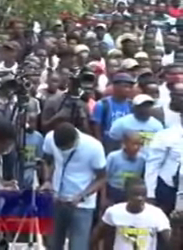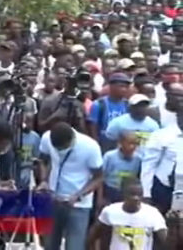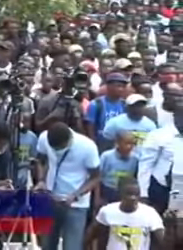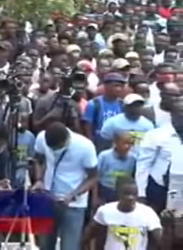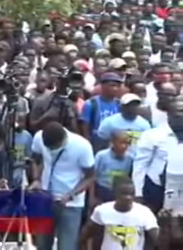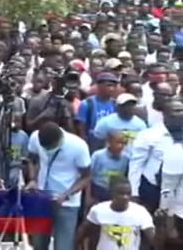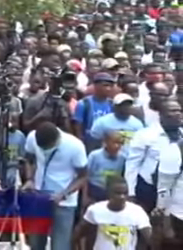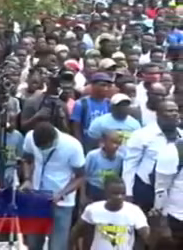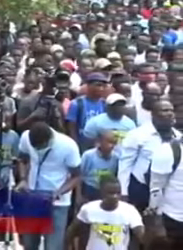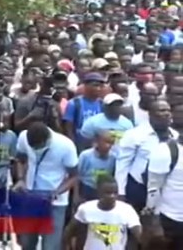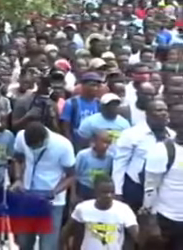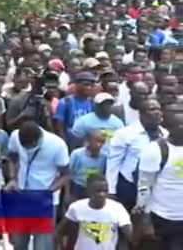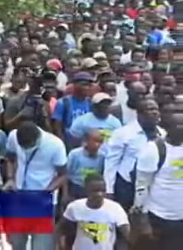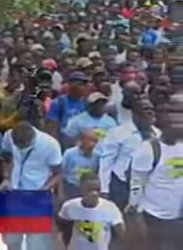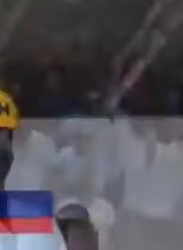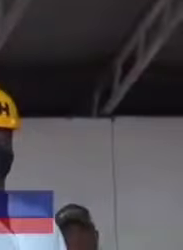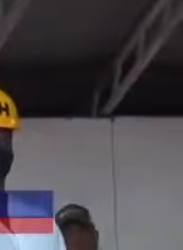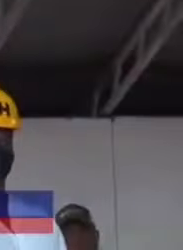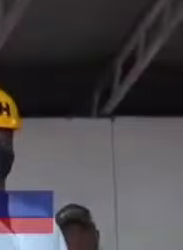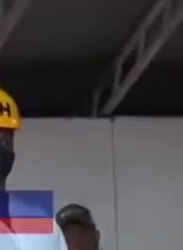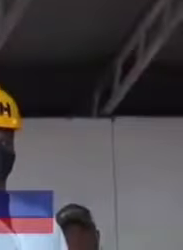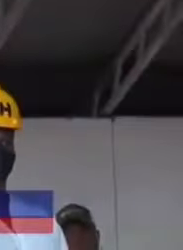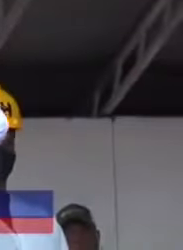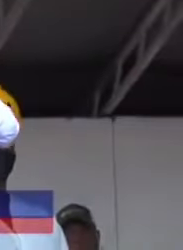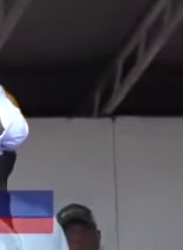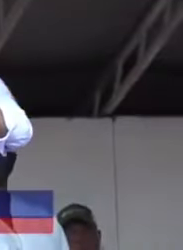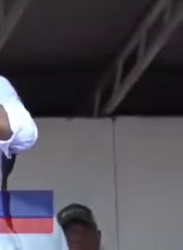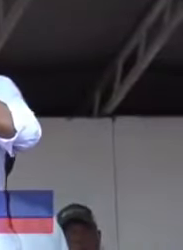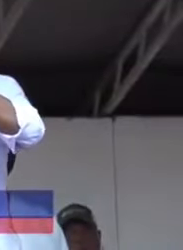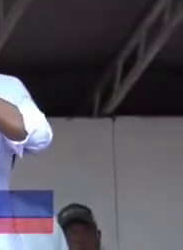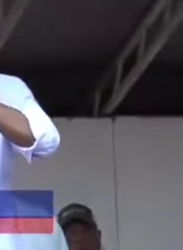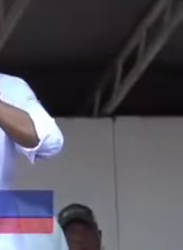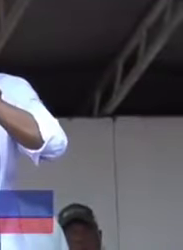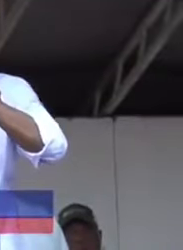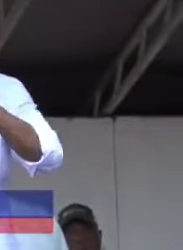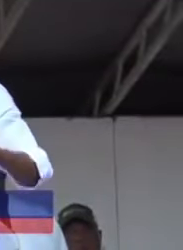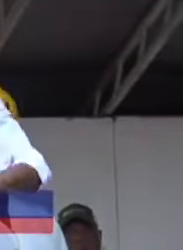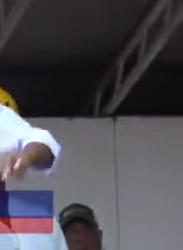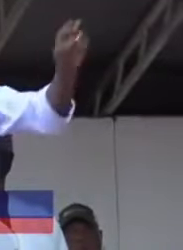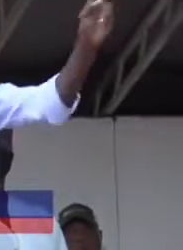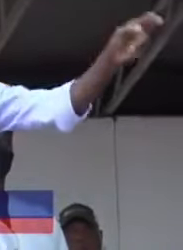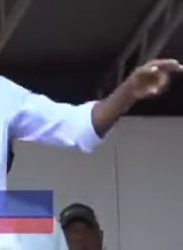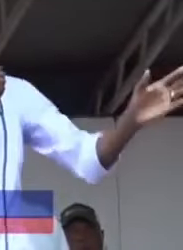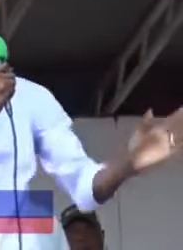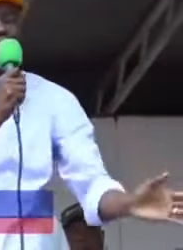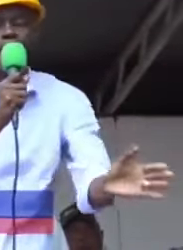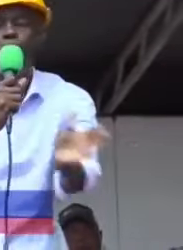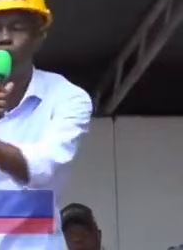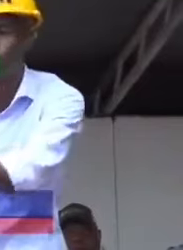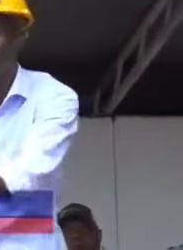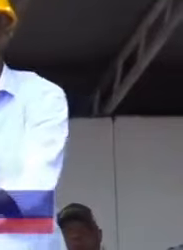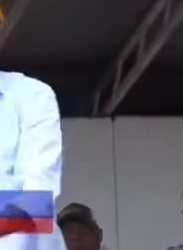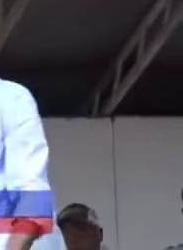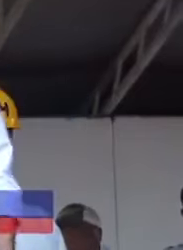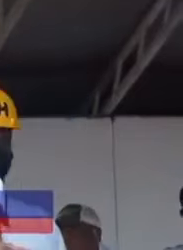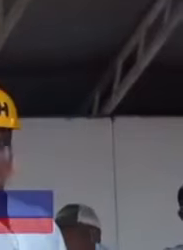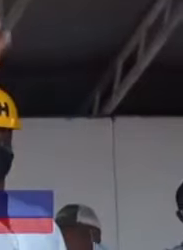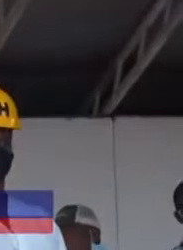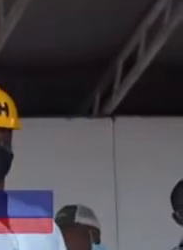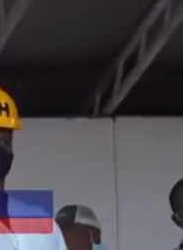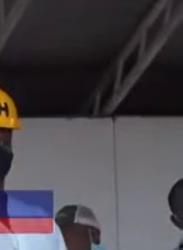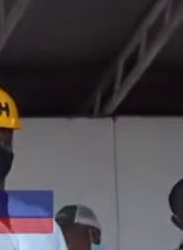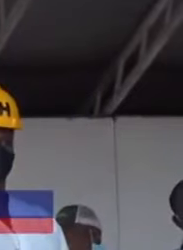km 3 km. On l'eau pour pont sur rivière du Cap là et on l'eau pour dalo. Ça veut